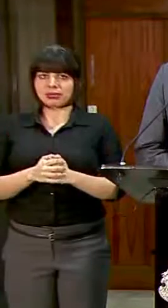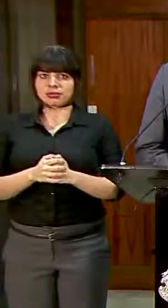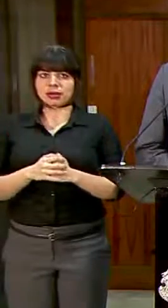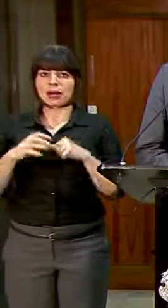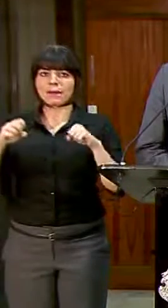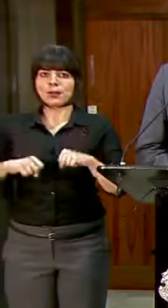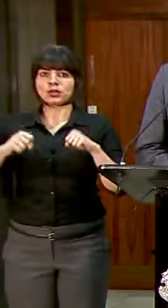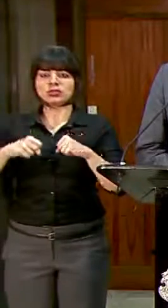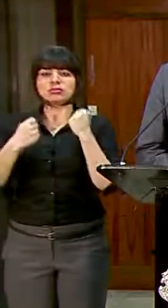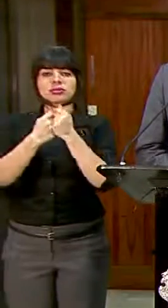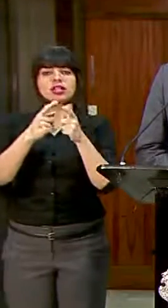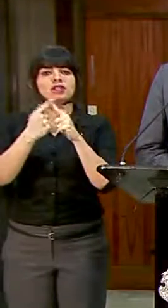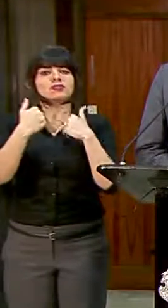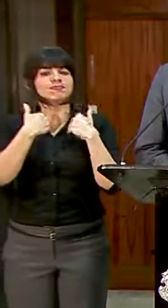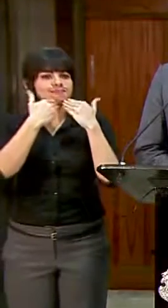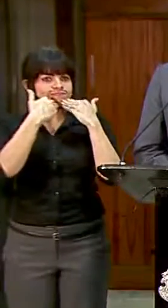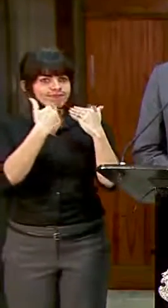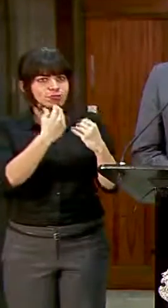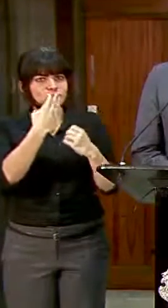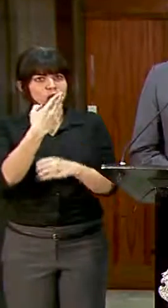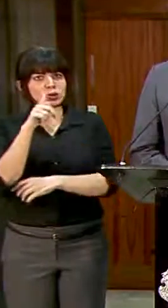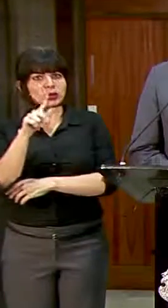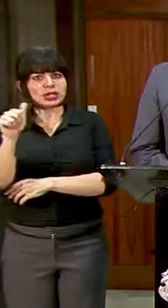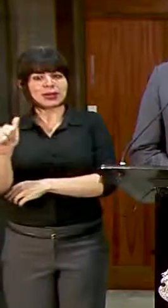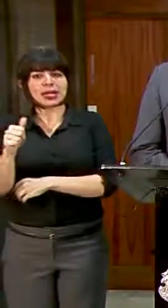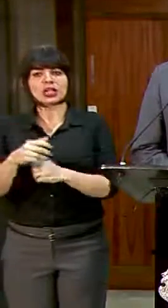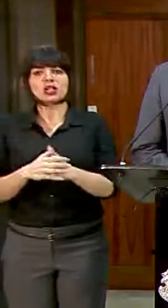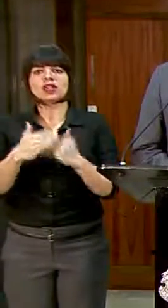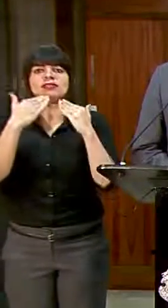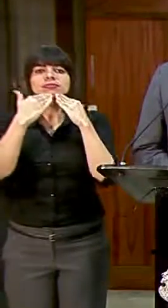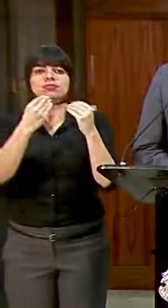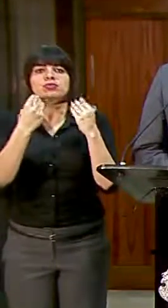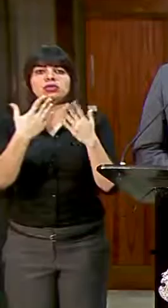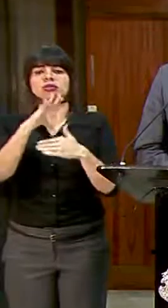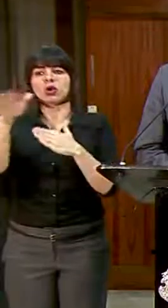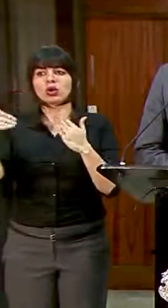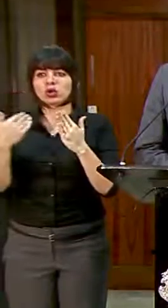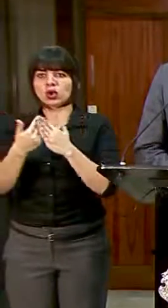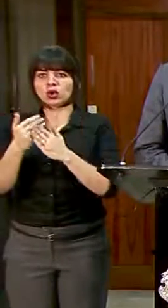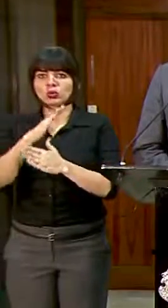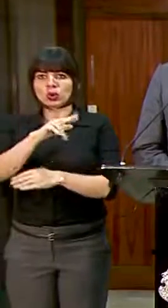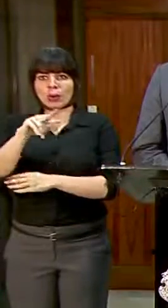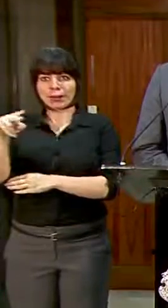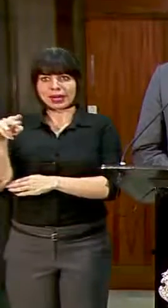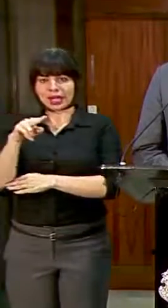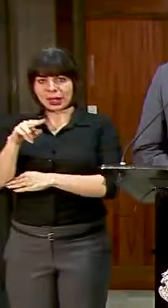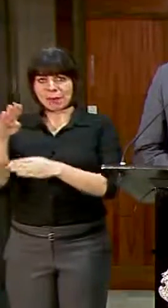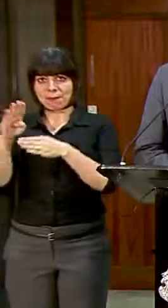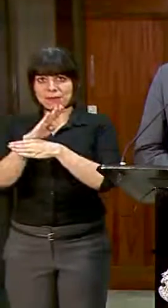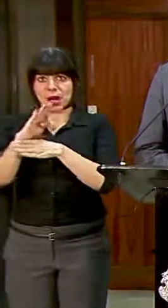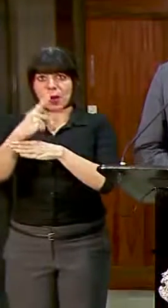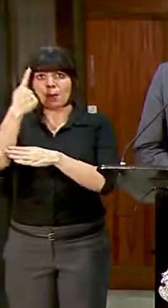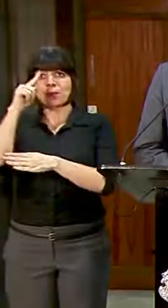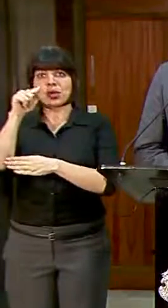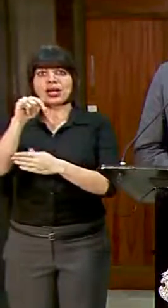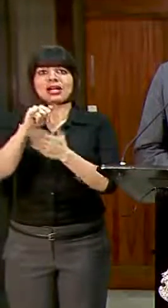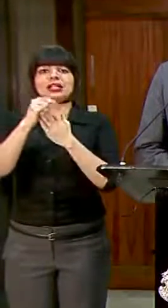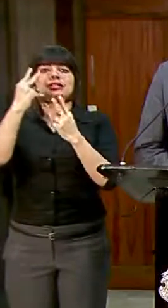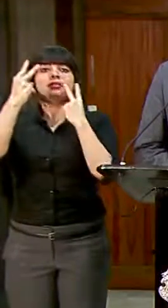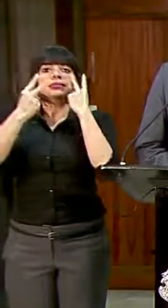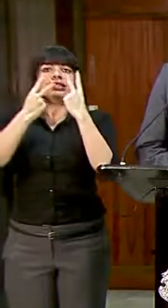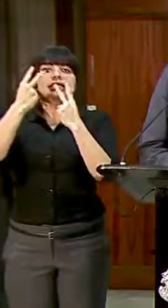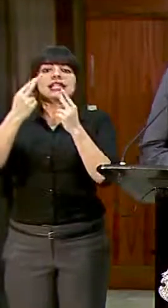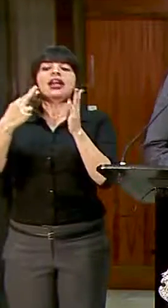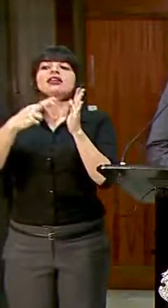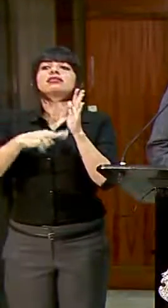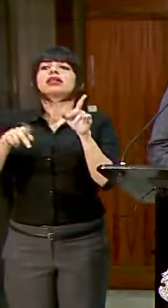con esa posibilidad. Así es que yo le agradezco mucho a don Luis Alberto, le agradezco mucho a todas sus compañeras y compañeros del banco por esta visita